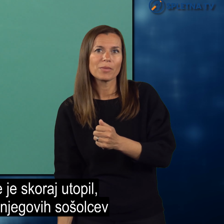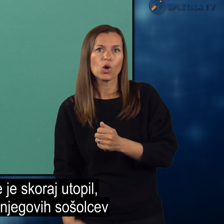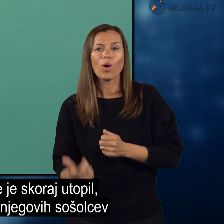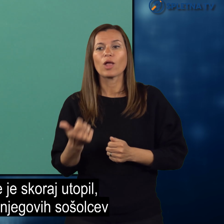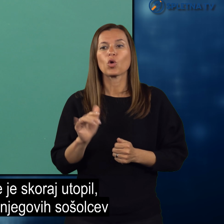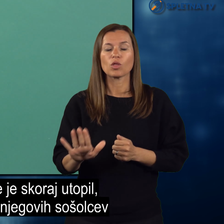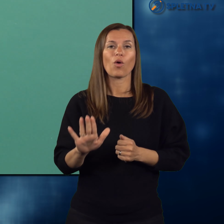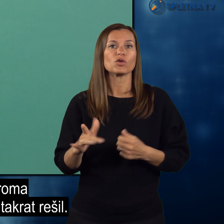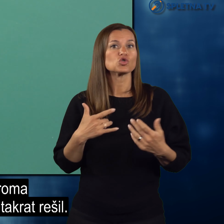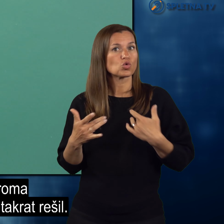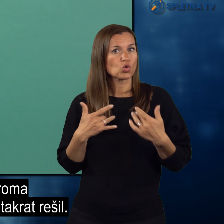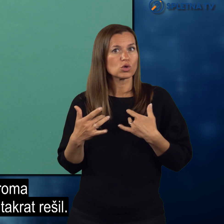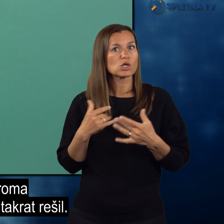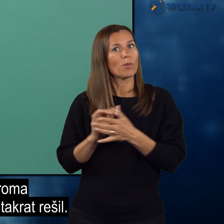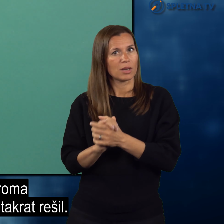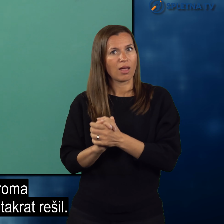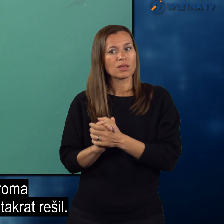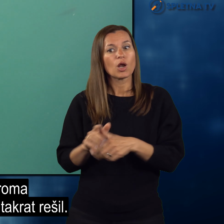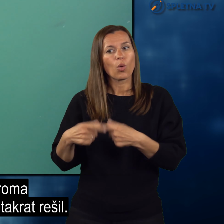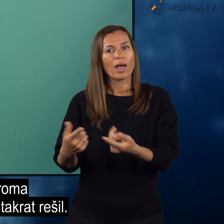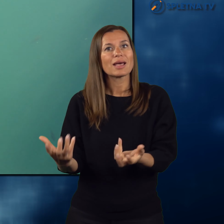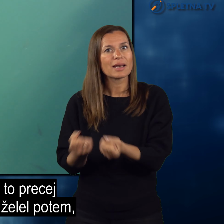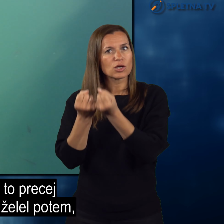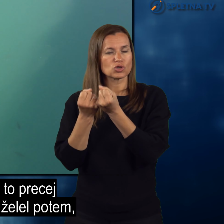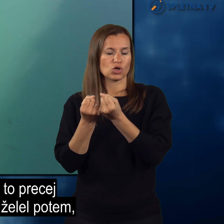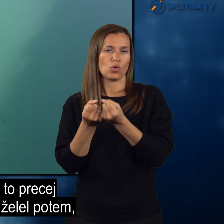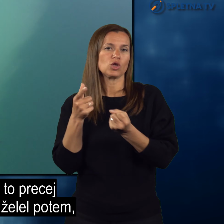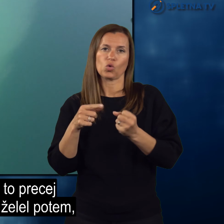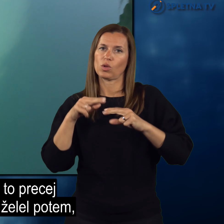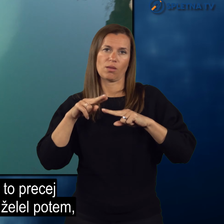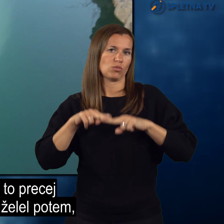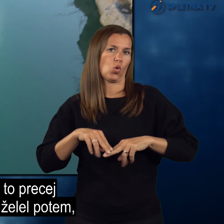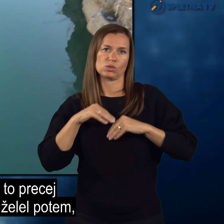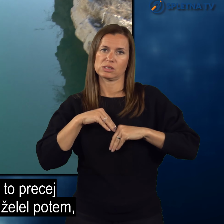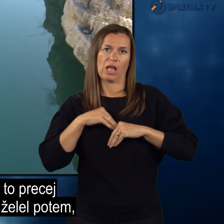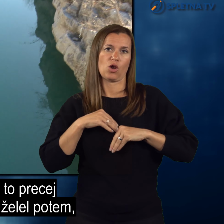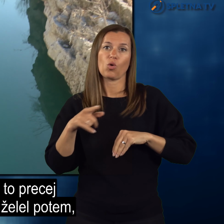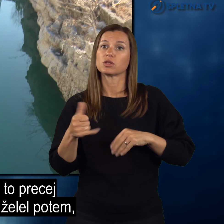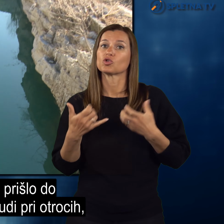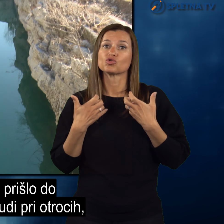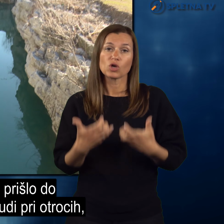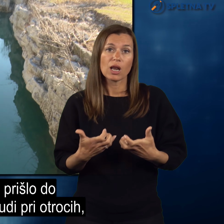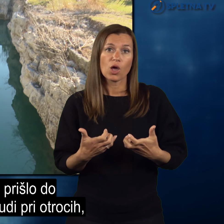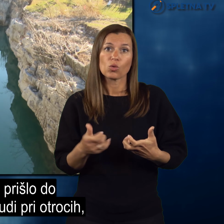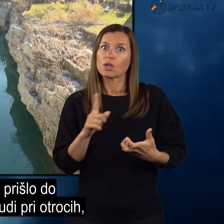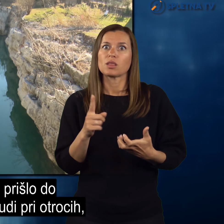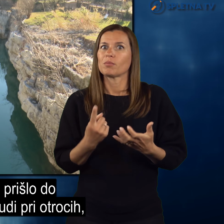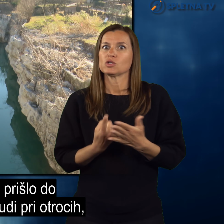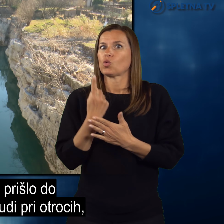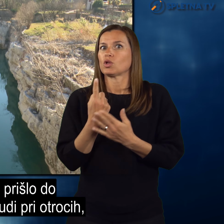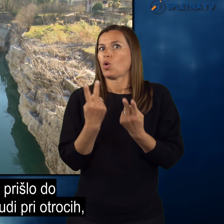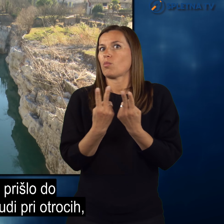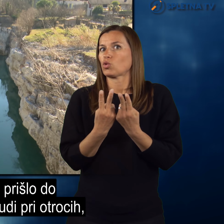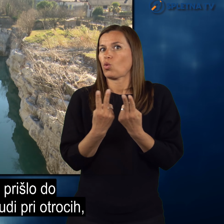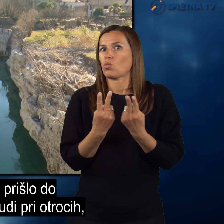ga je en od njegovih sošolcev oziroma prijateljev takrat rešil in mu je to precej ostalo in je želel potem, da ne bi prišlo